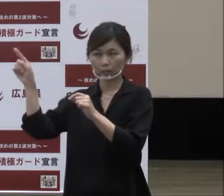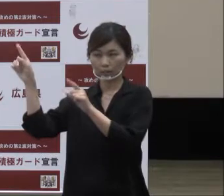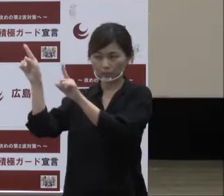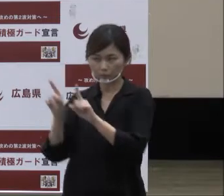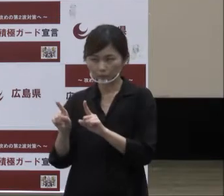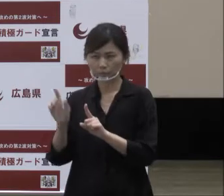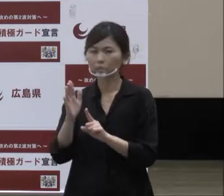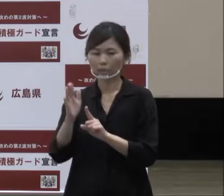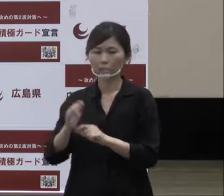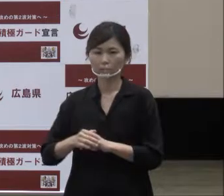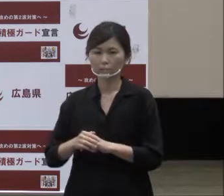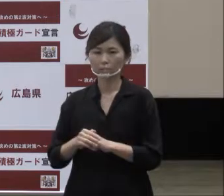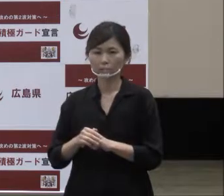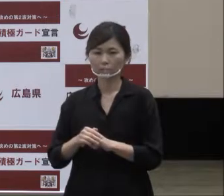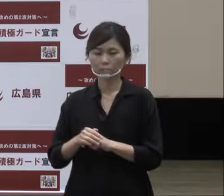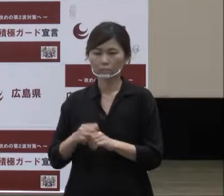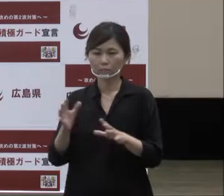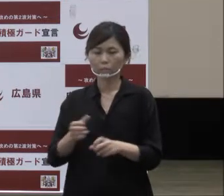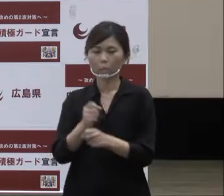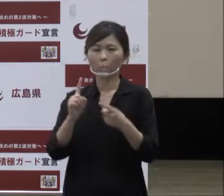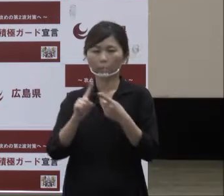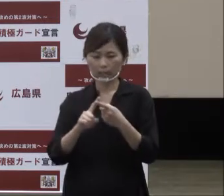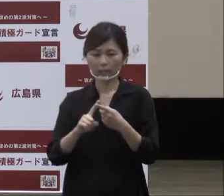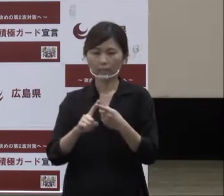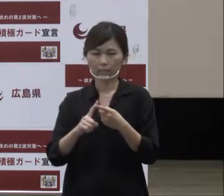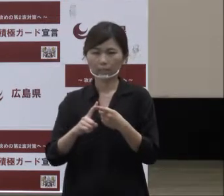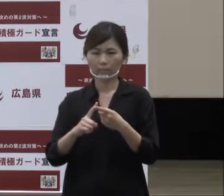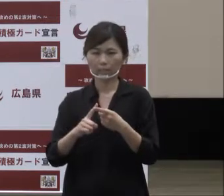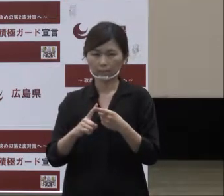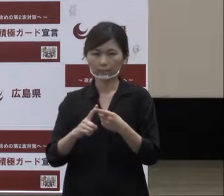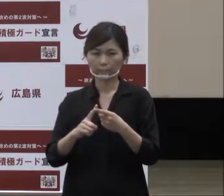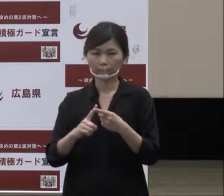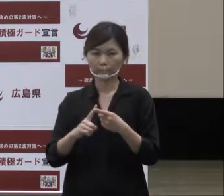て、総合的に考えていかなければいけないというふうに思ってますけれども、